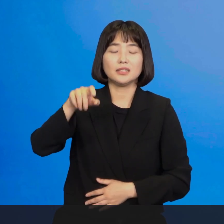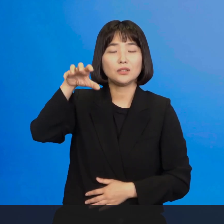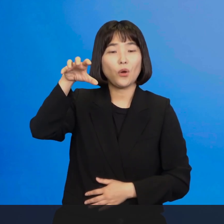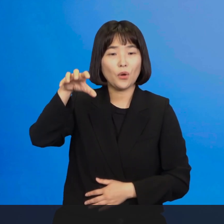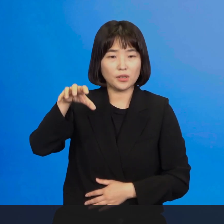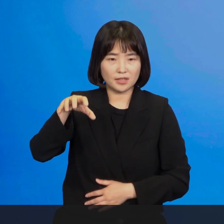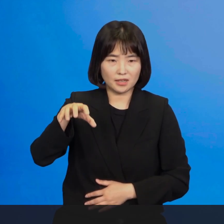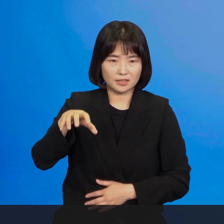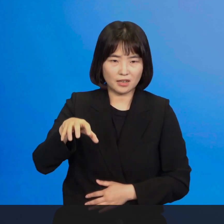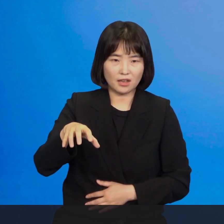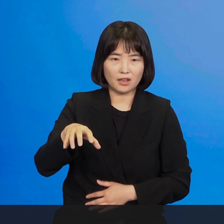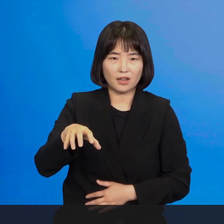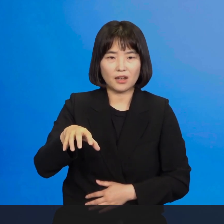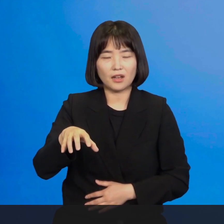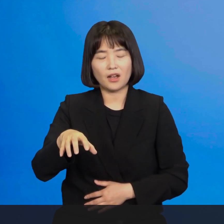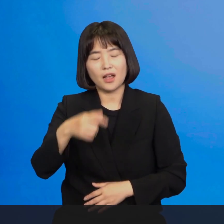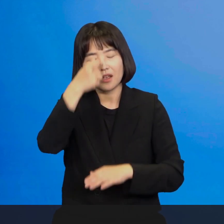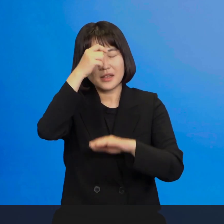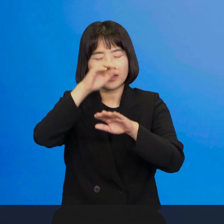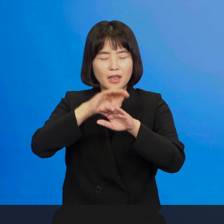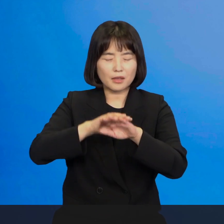되는 그곳에서